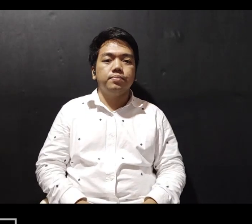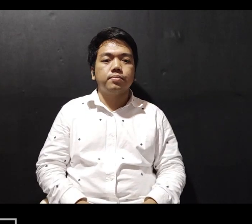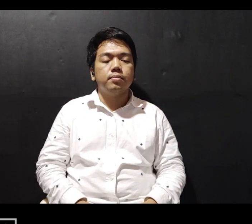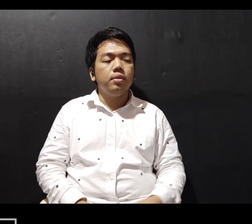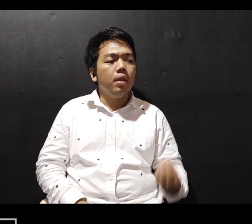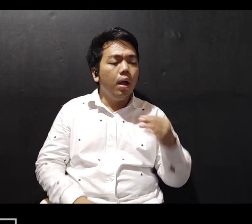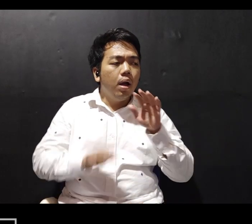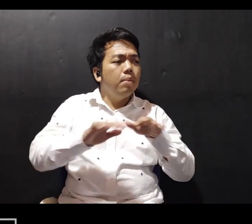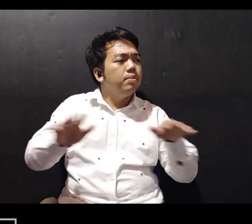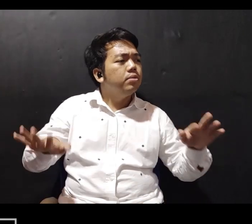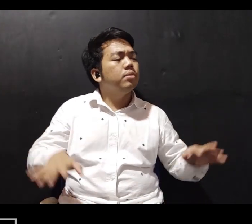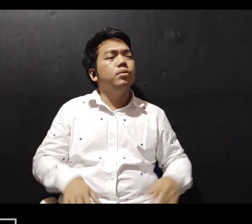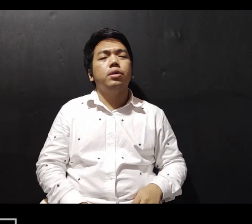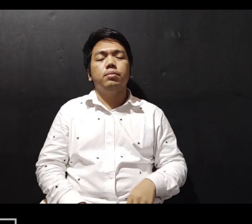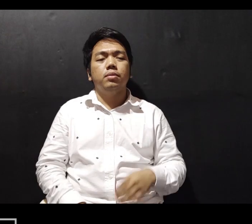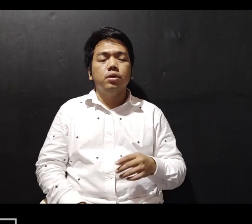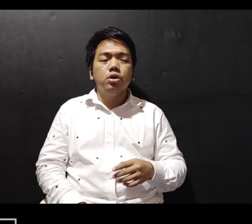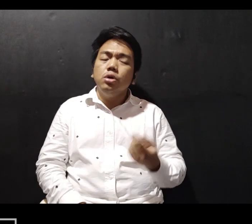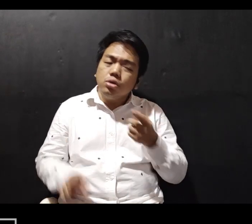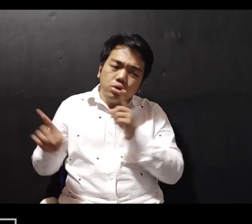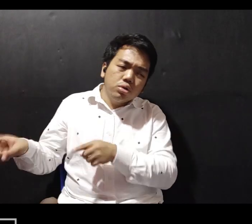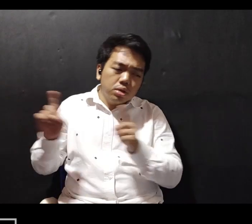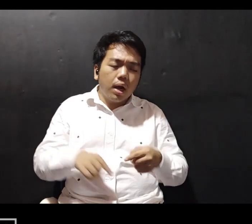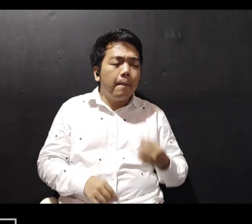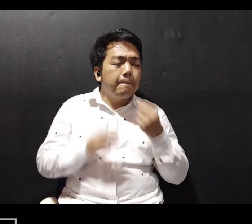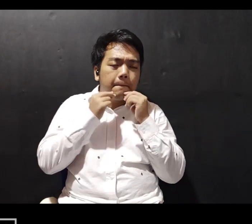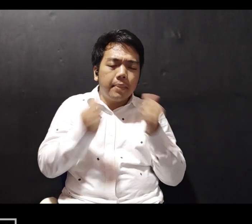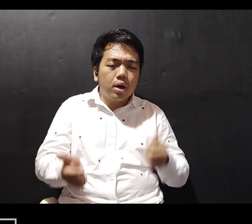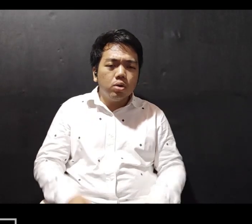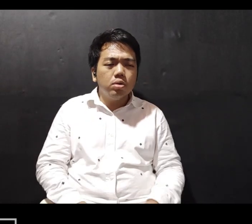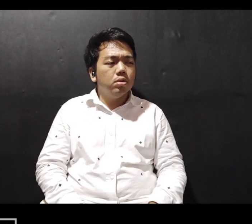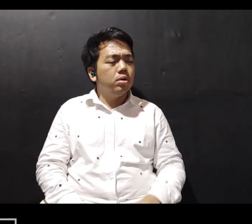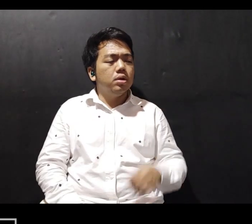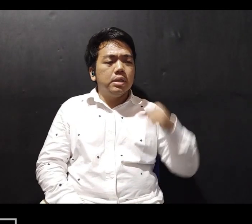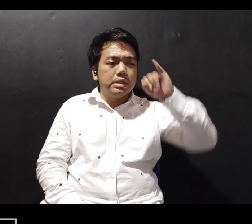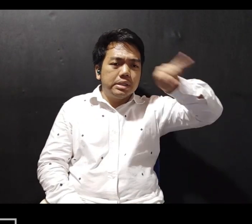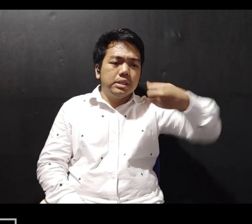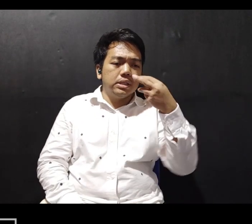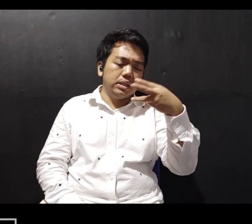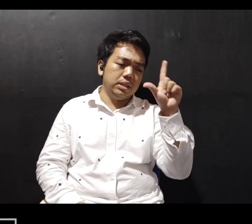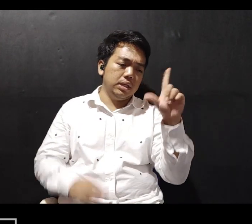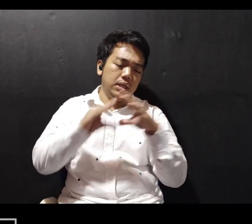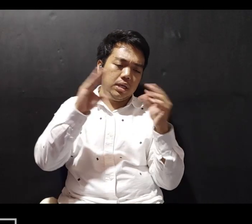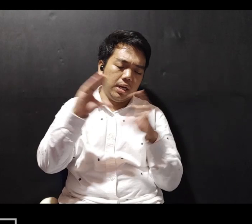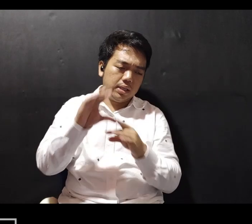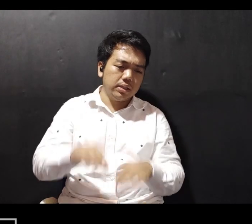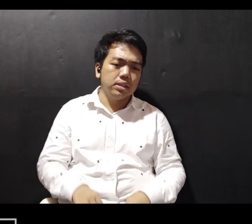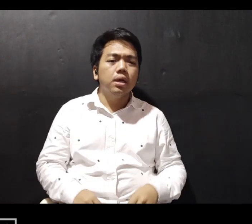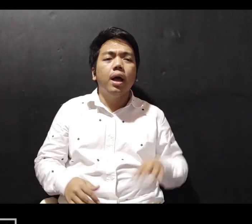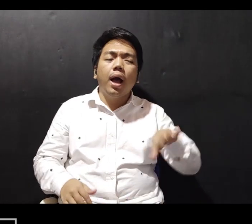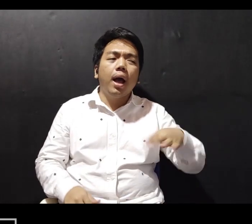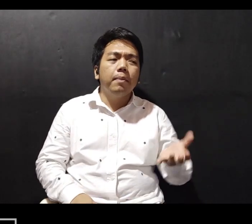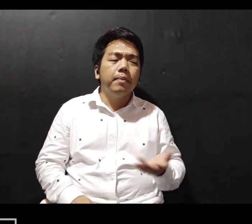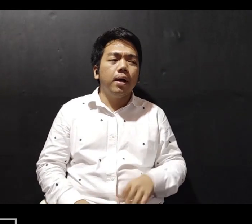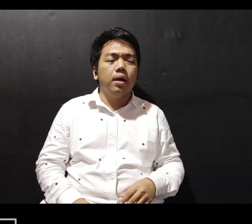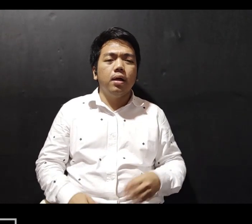memerlukan kejelasan akan hidup tentang masa depan mereka. Dan bahkan mereka tidak tahu apakah jika mereka menaati